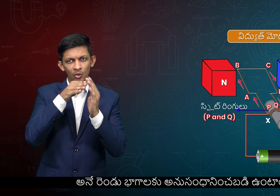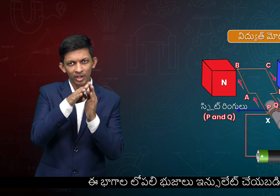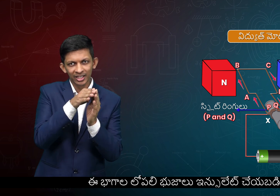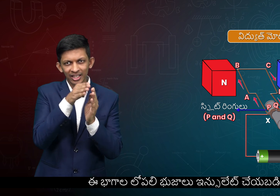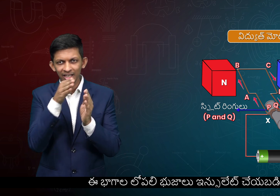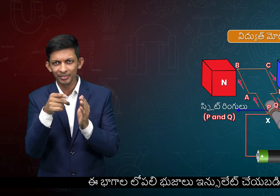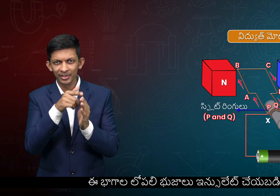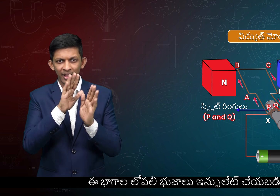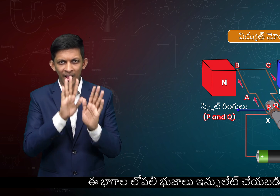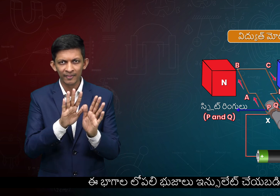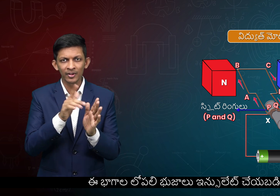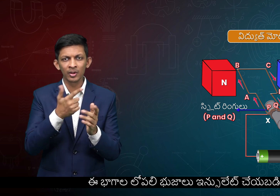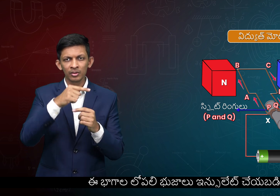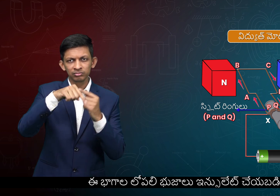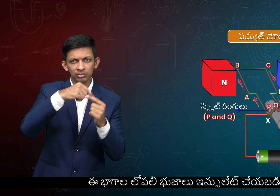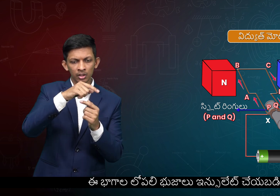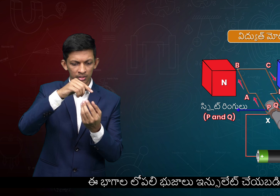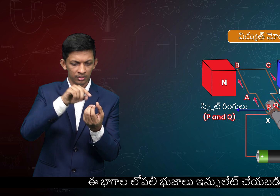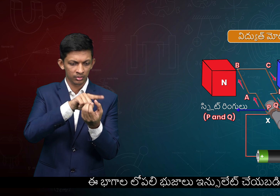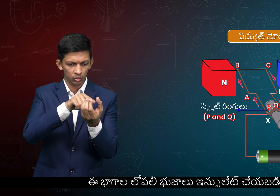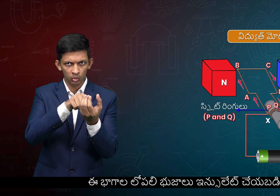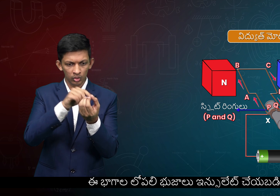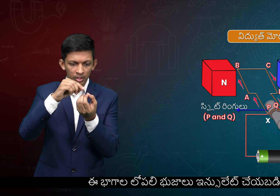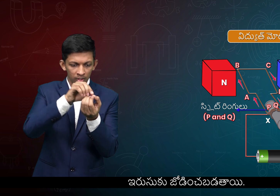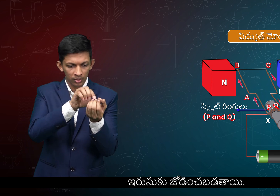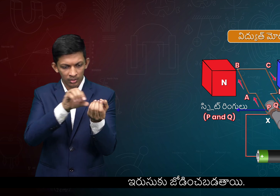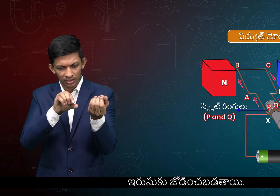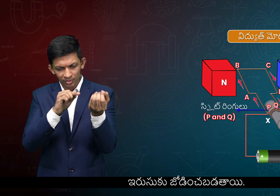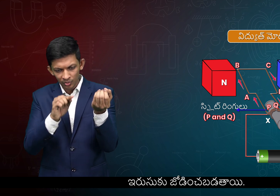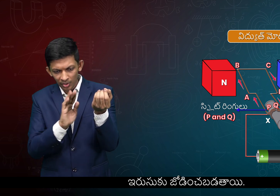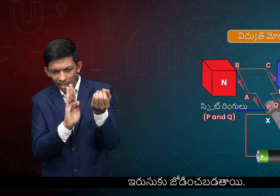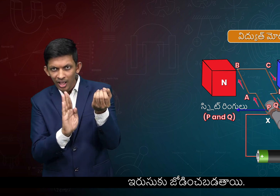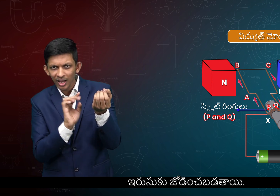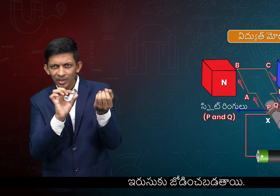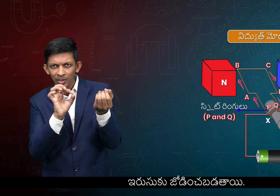ఈ భాగాల లోపలి భుజాలు ఇన్సులేట్ చేయబడి ఇరుసుకు జోడించబడతాయి.